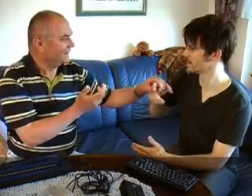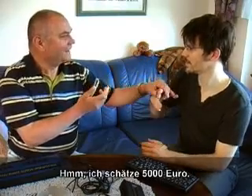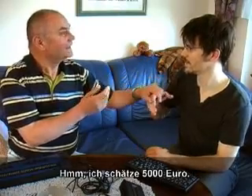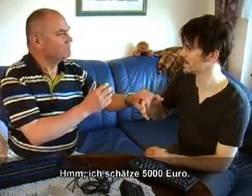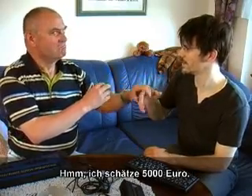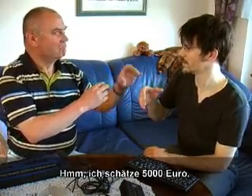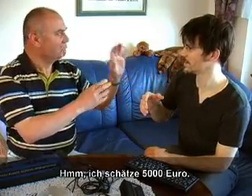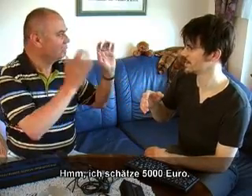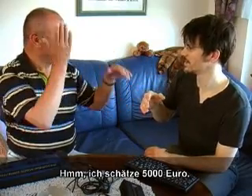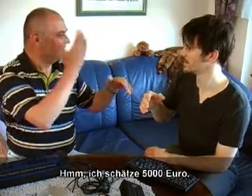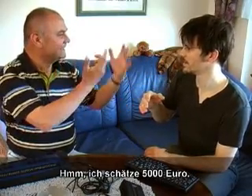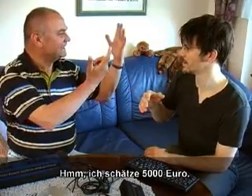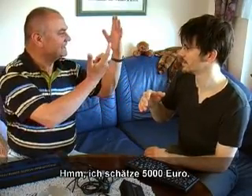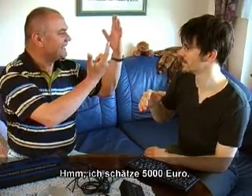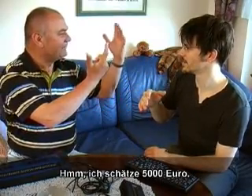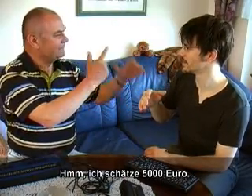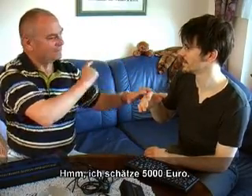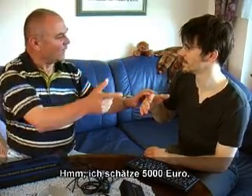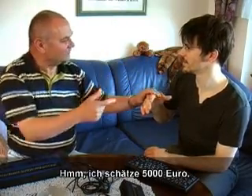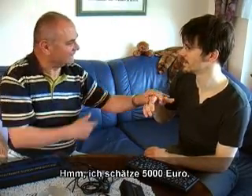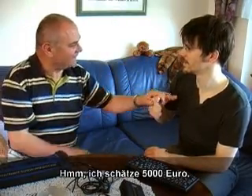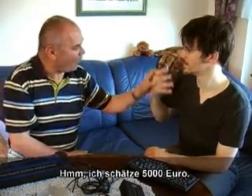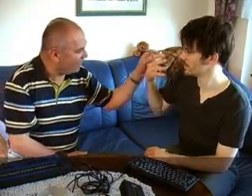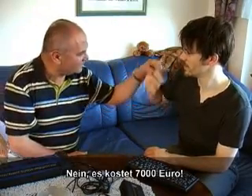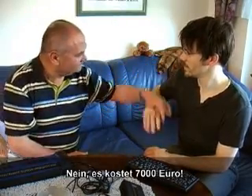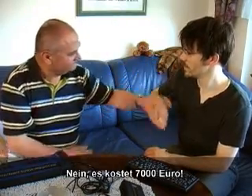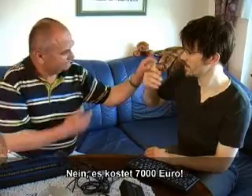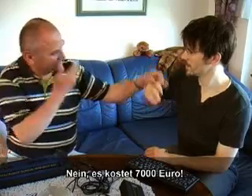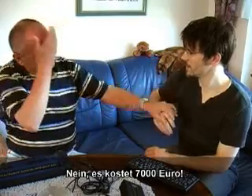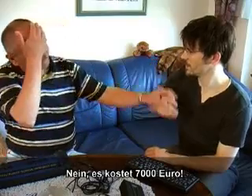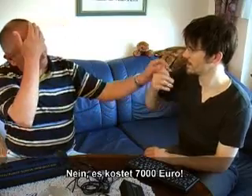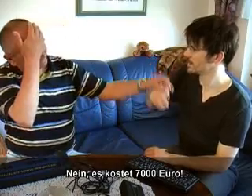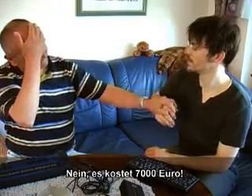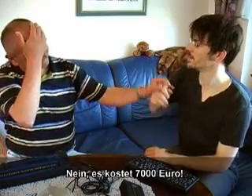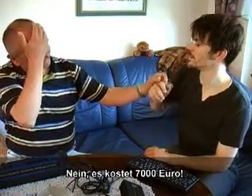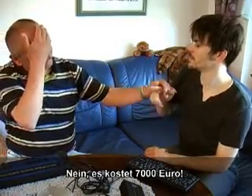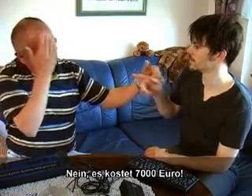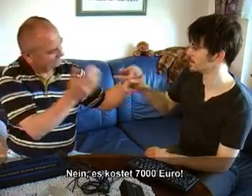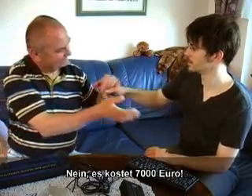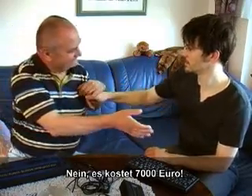Hm, ich schätze 5000 Euro. Nein, es kostet 7000 Euro.